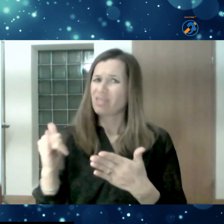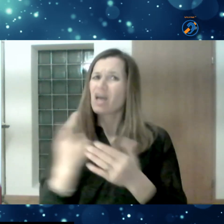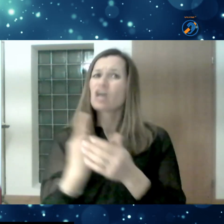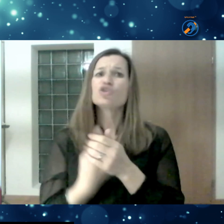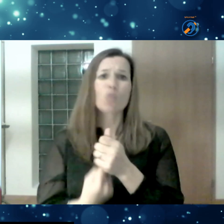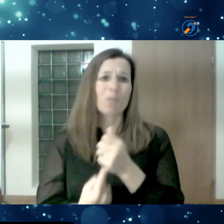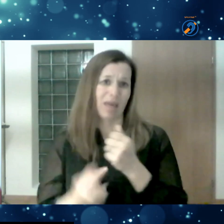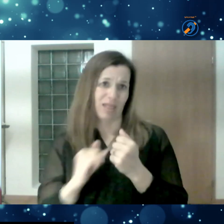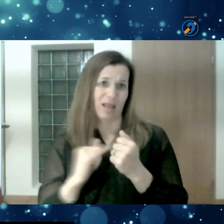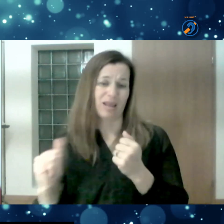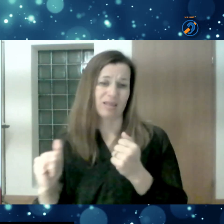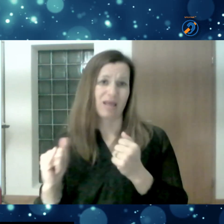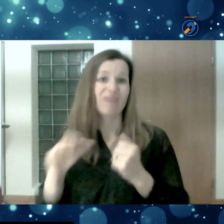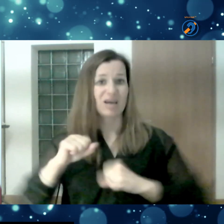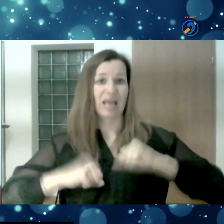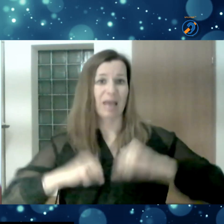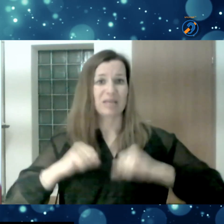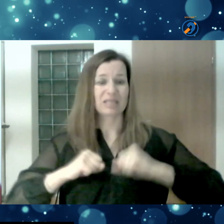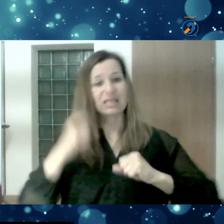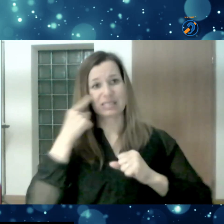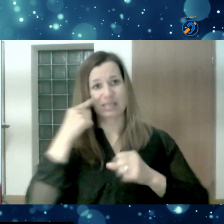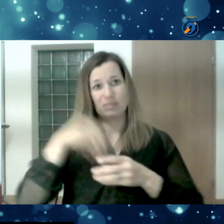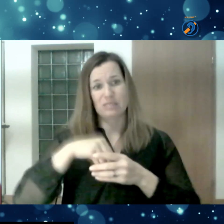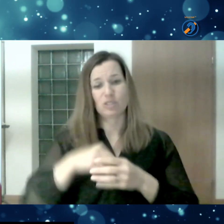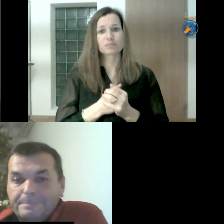v rehabilitacijskem smislu.